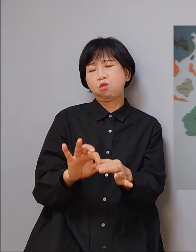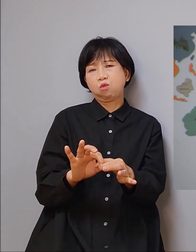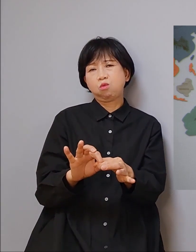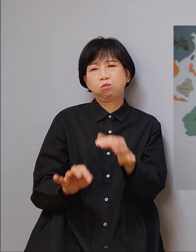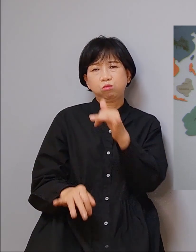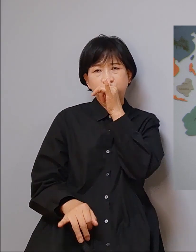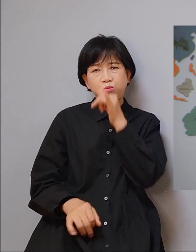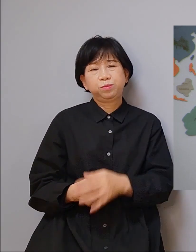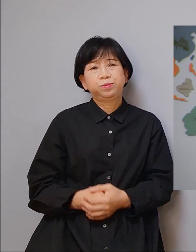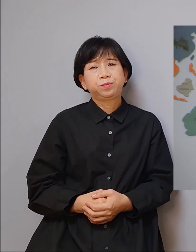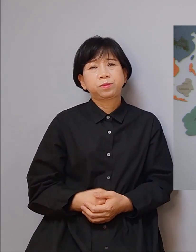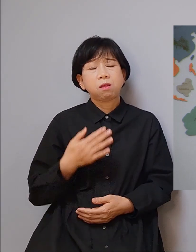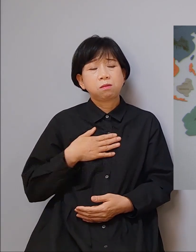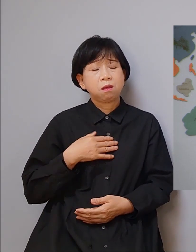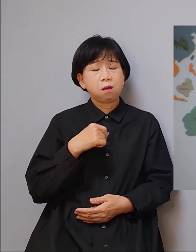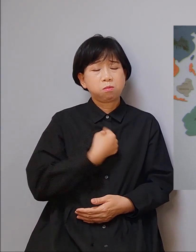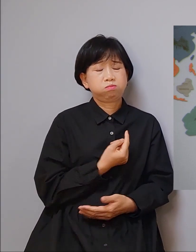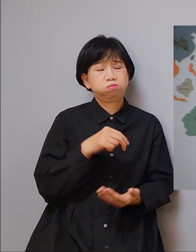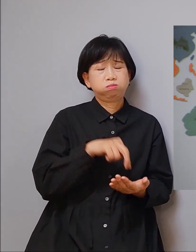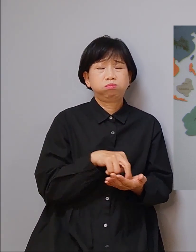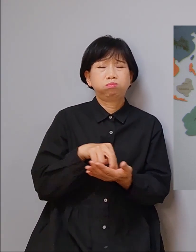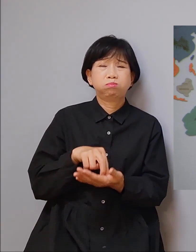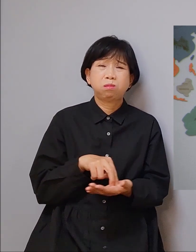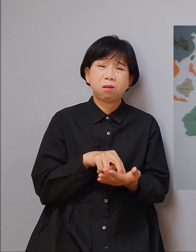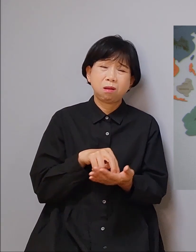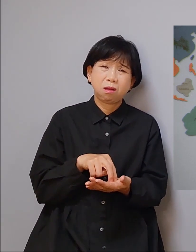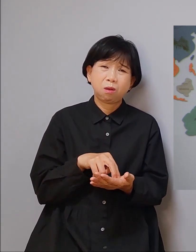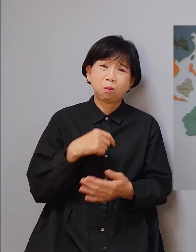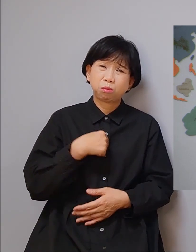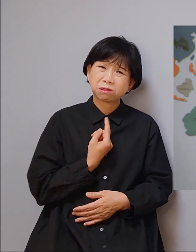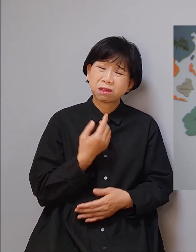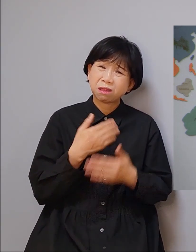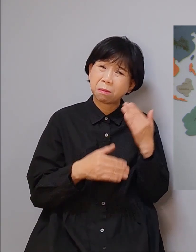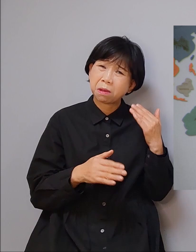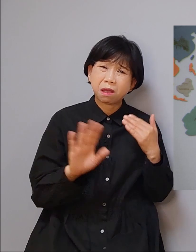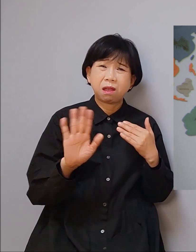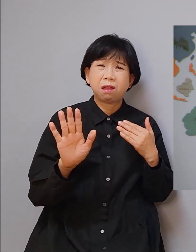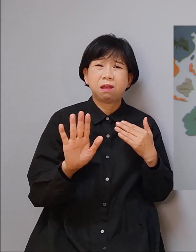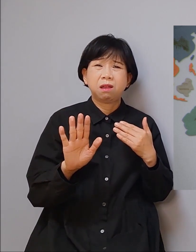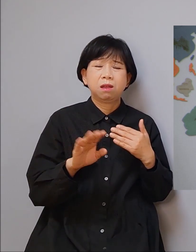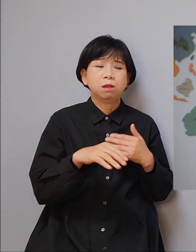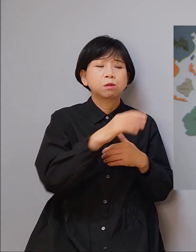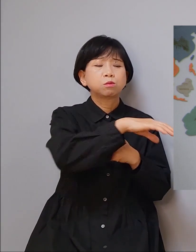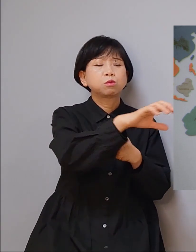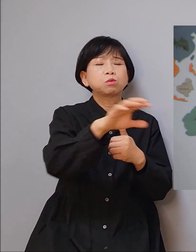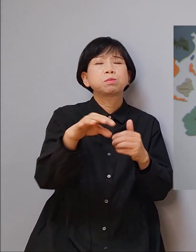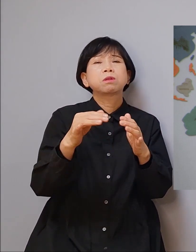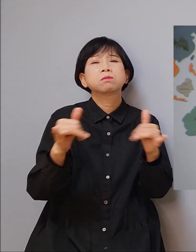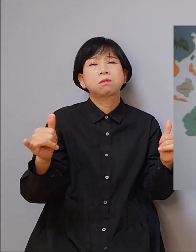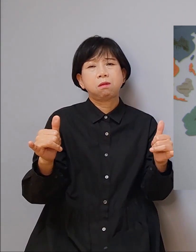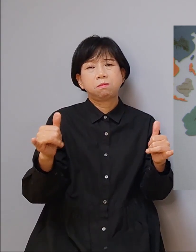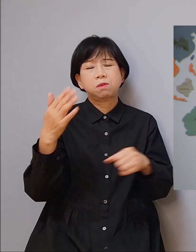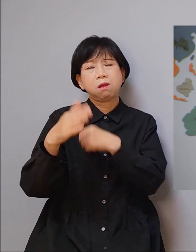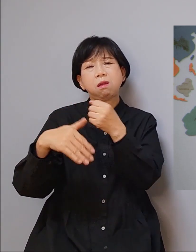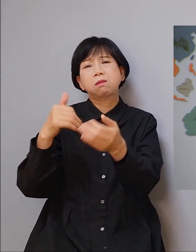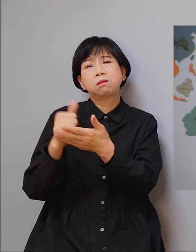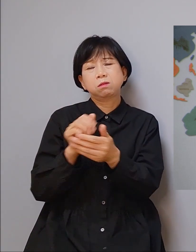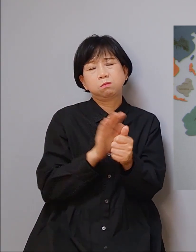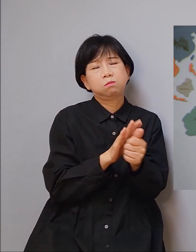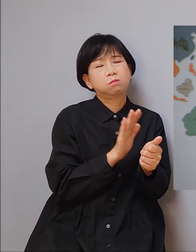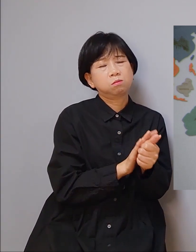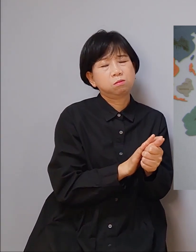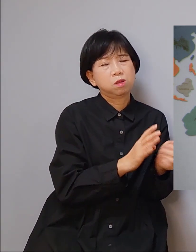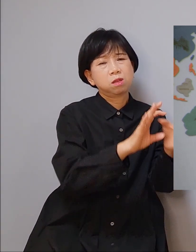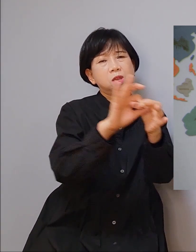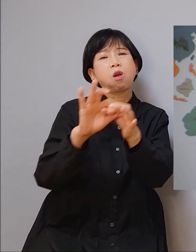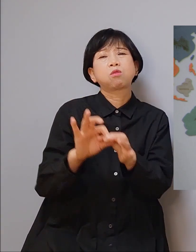내가 외로운 것처럼 내가 혼자 고통당하는 것처럼 보이지만 또 다른 주변의 사람들을 지금 하나님이 준비시켜